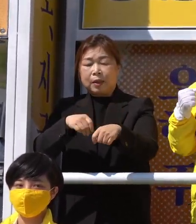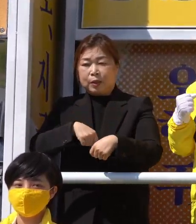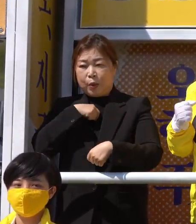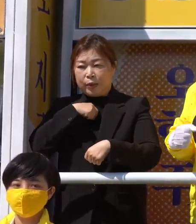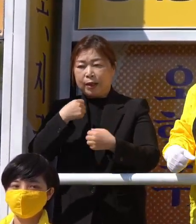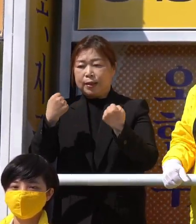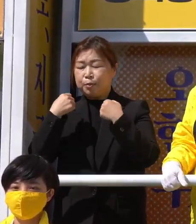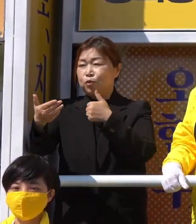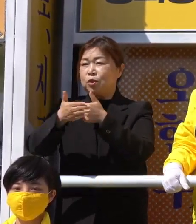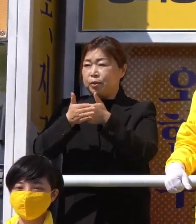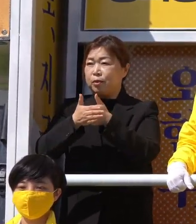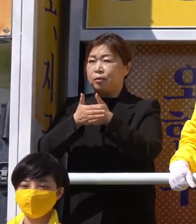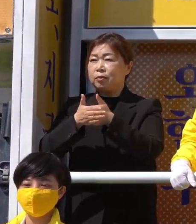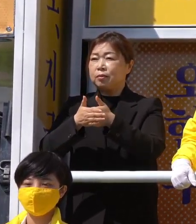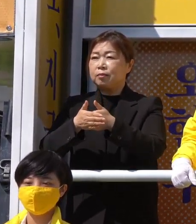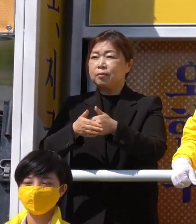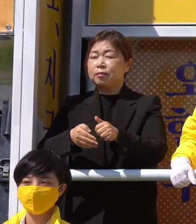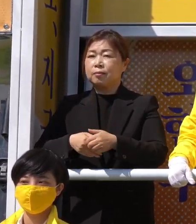정의당에게 힘을 주십시오.